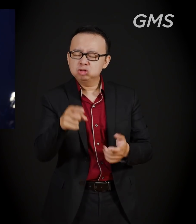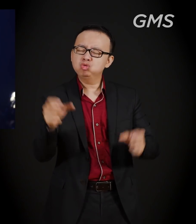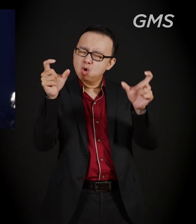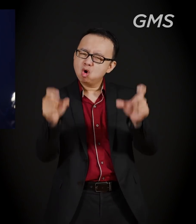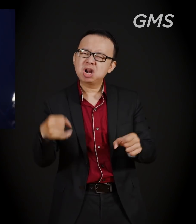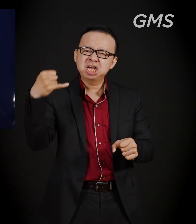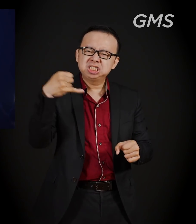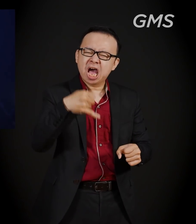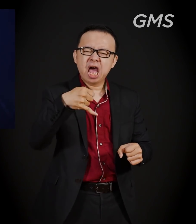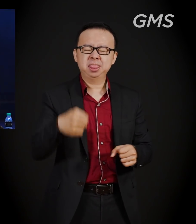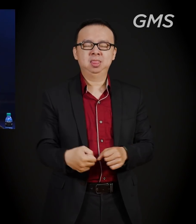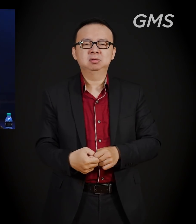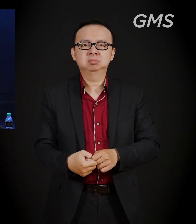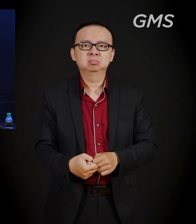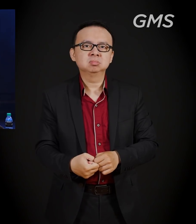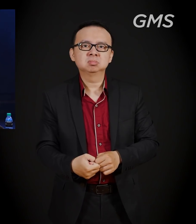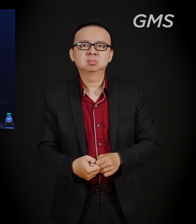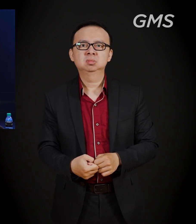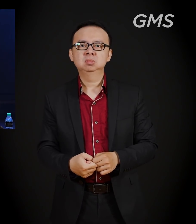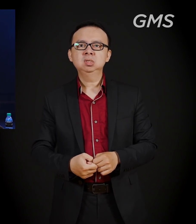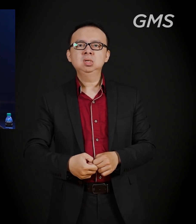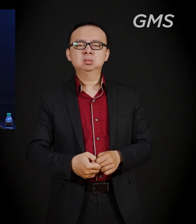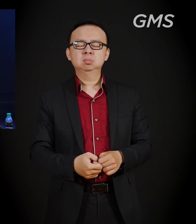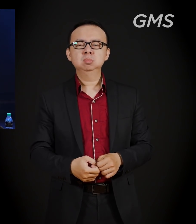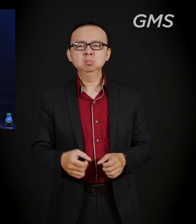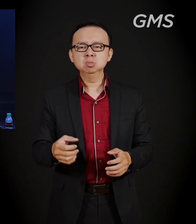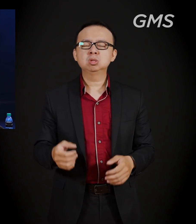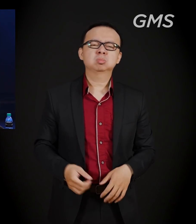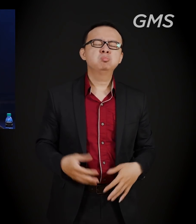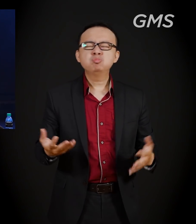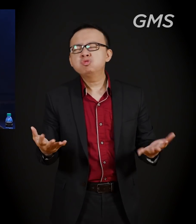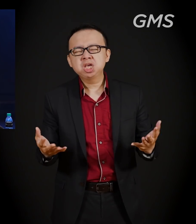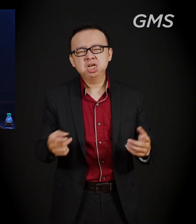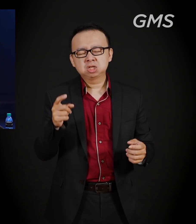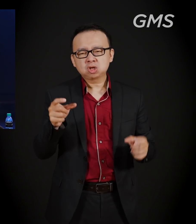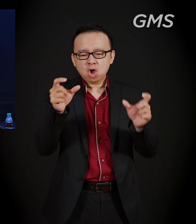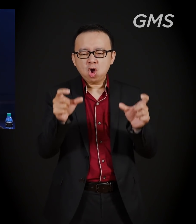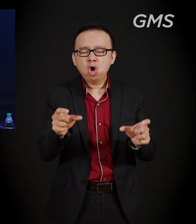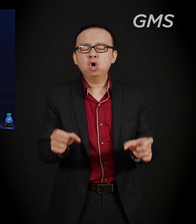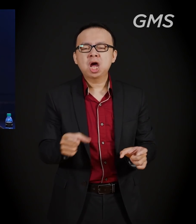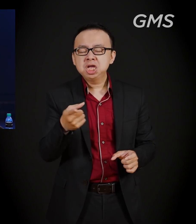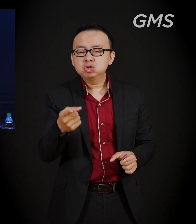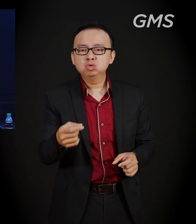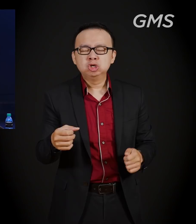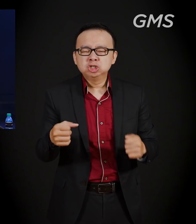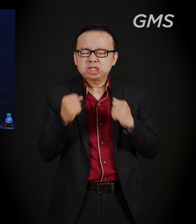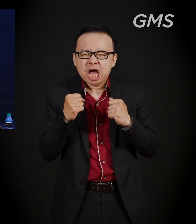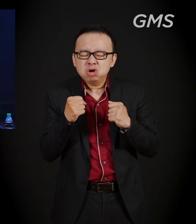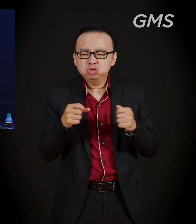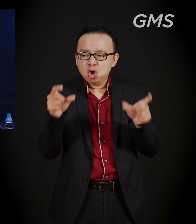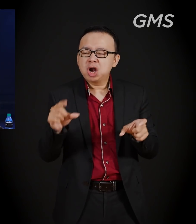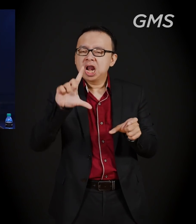Hanya karena dia gak enak. Hanya karena dia takut orang itu tersinggung. Hanya karena dia takut orang itu kecewa. Dia